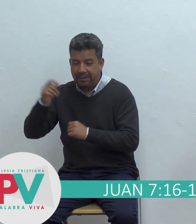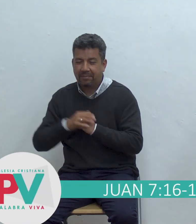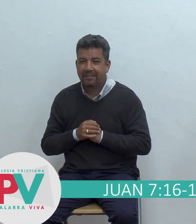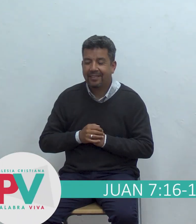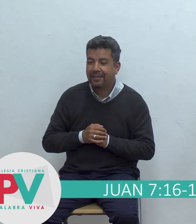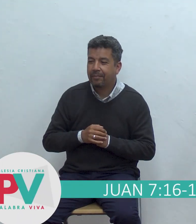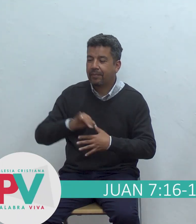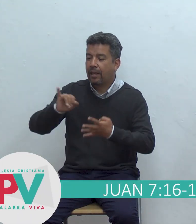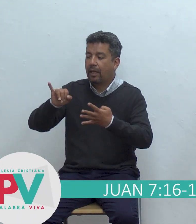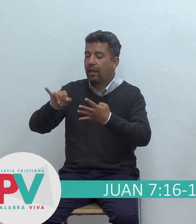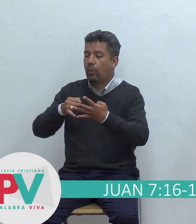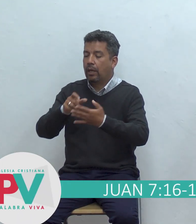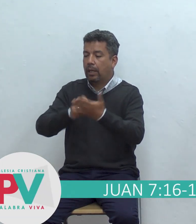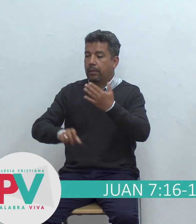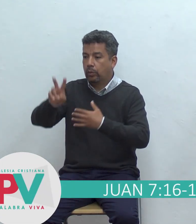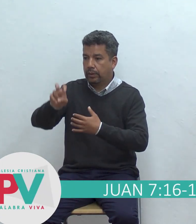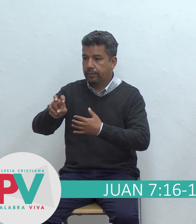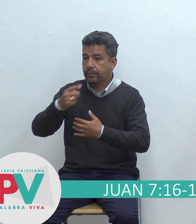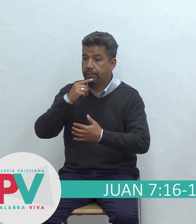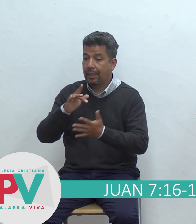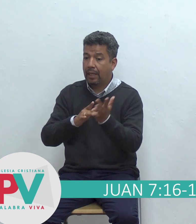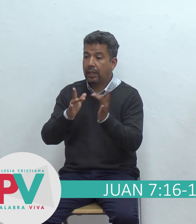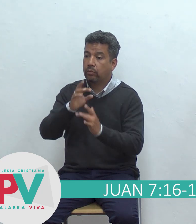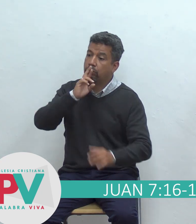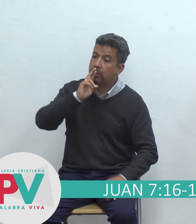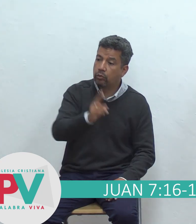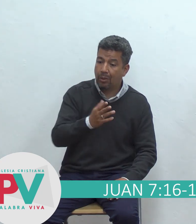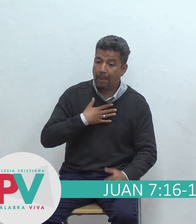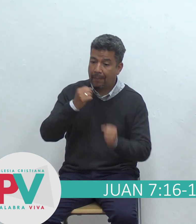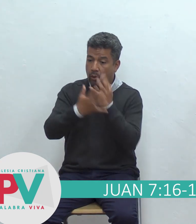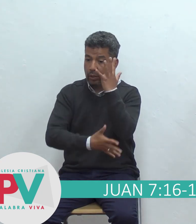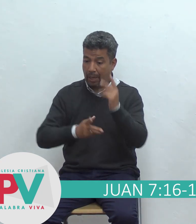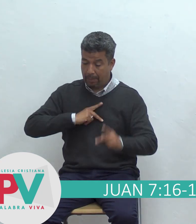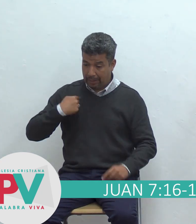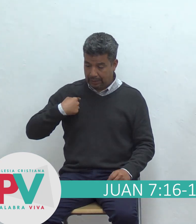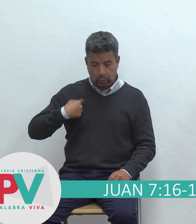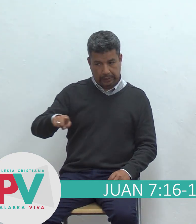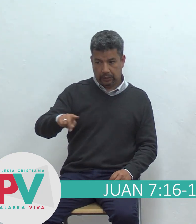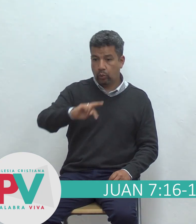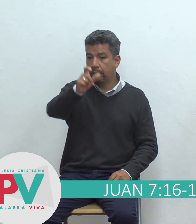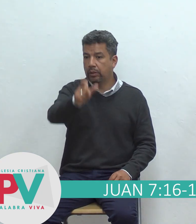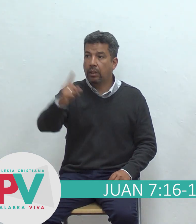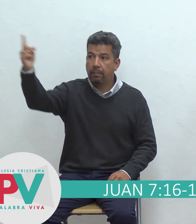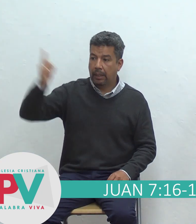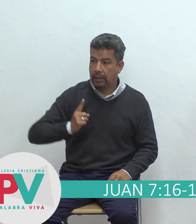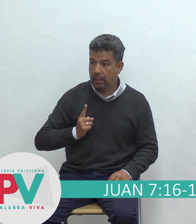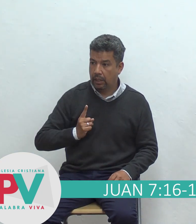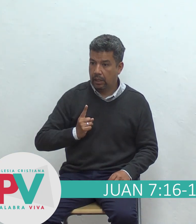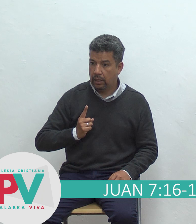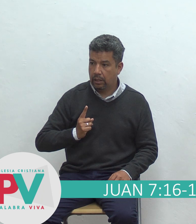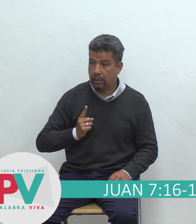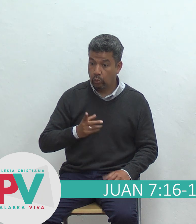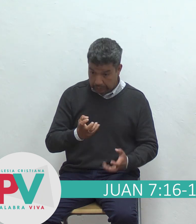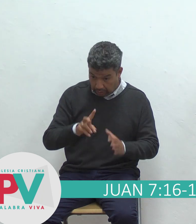Entonces dice en Juan capítulo 7, Jesús le respondió y dijo, mi doctrina no es mía, sino de aquel que me envió. El